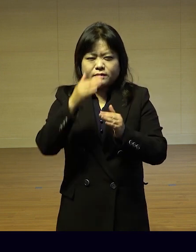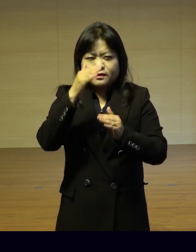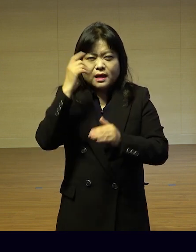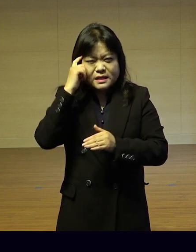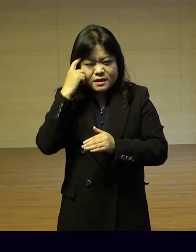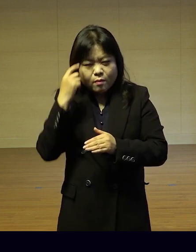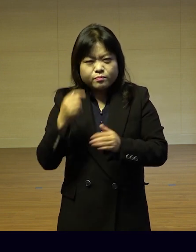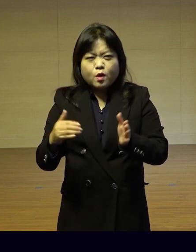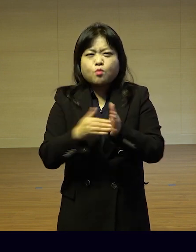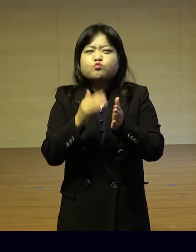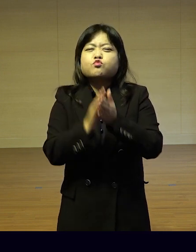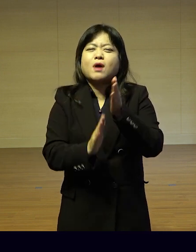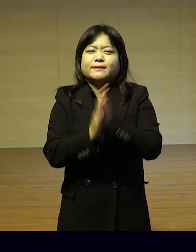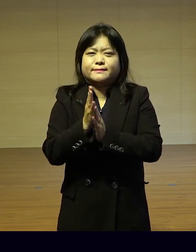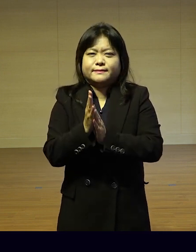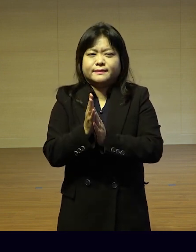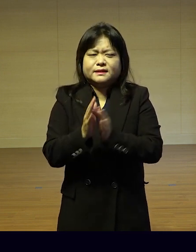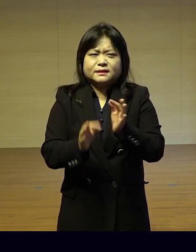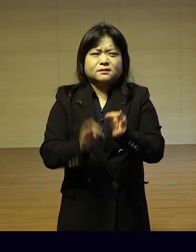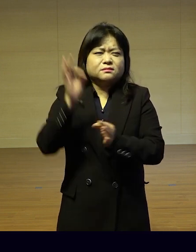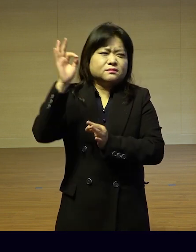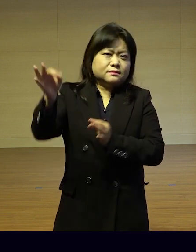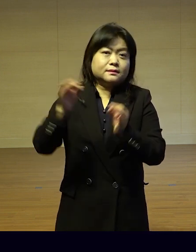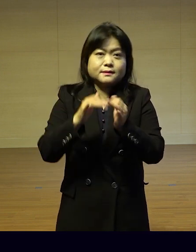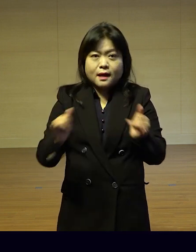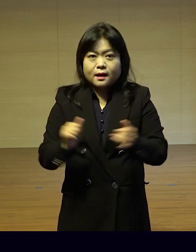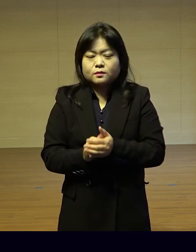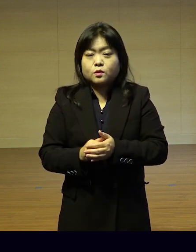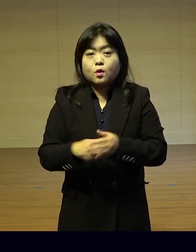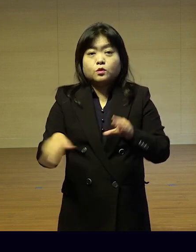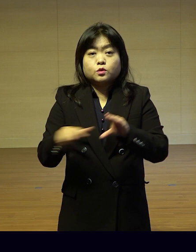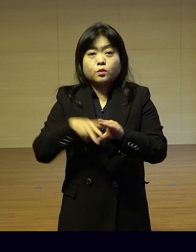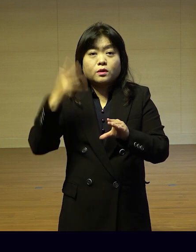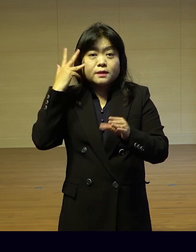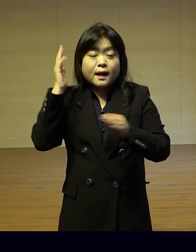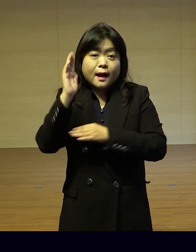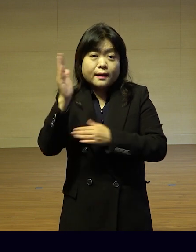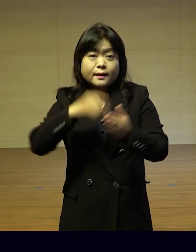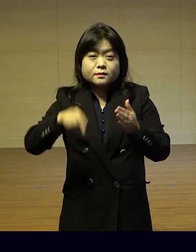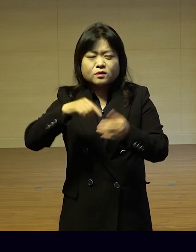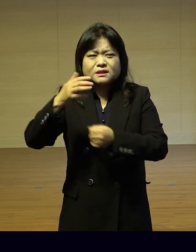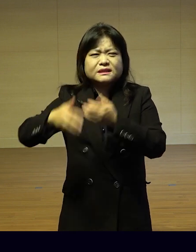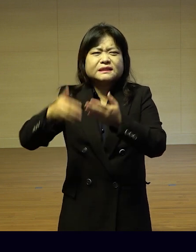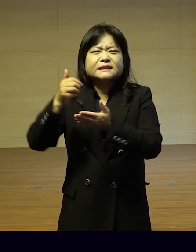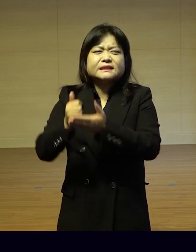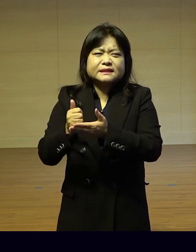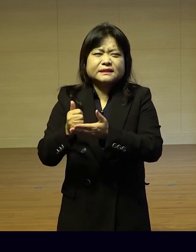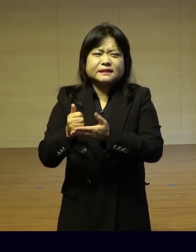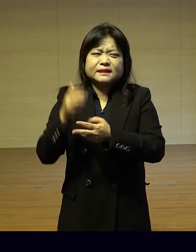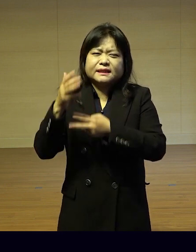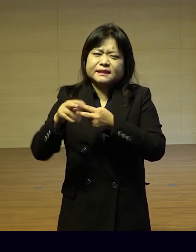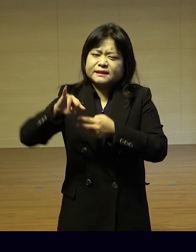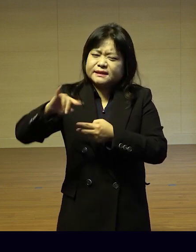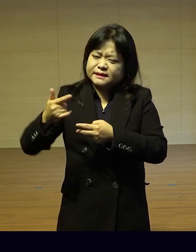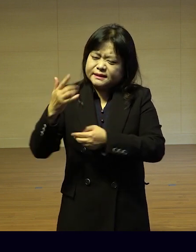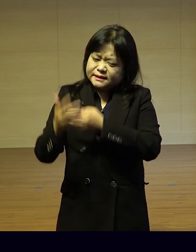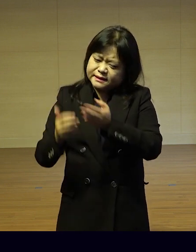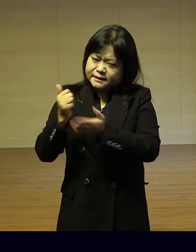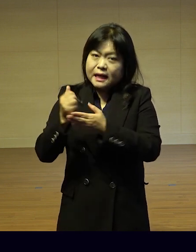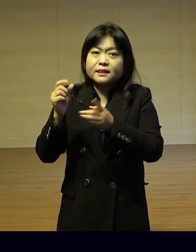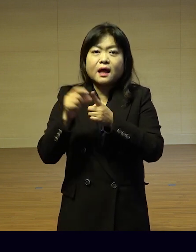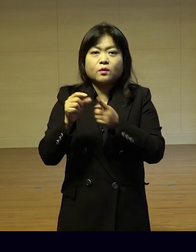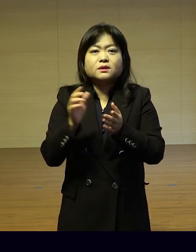혹은 무한자, 또 종교 철학 강의라고 하는 책에서는 신이라고 하는 표현을 직접 쓰기도 합니다.